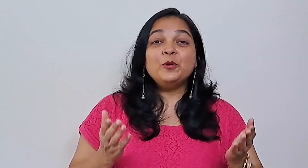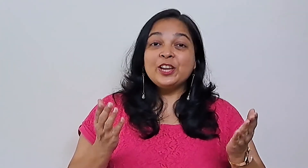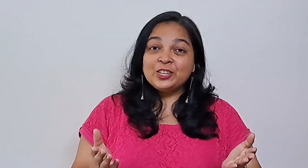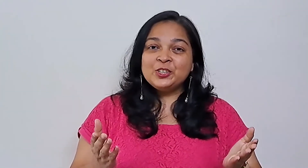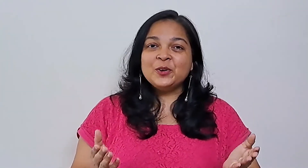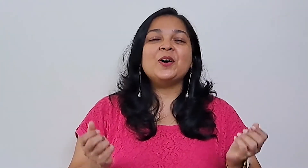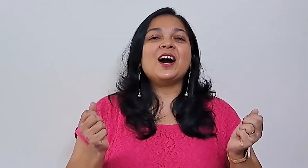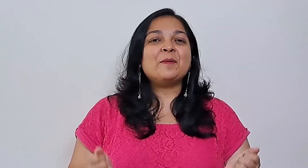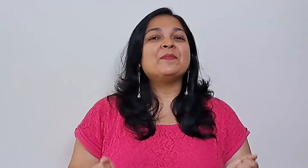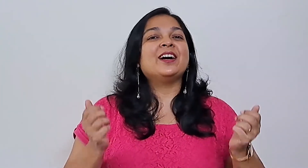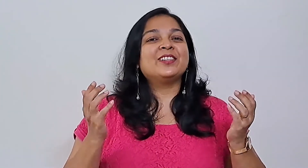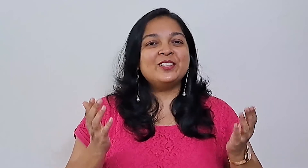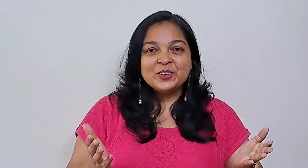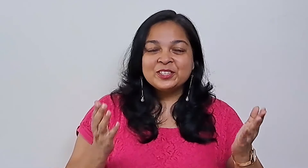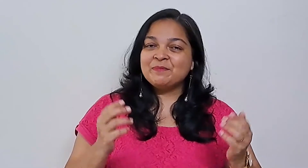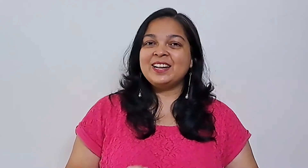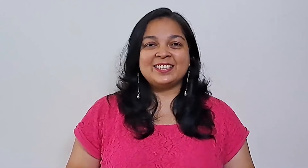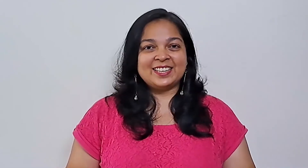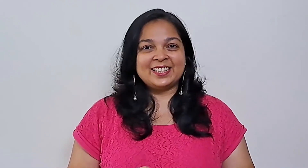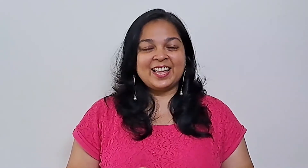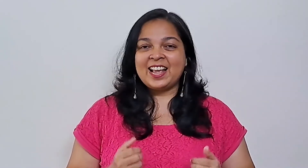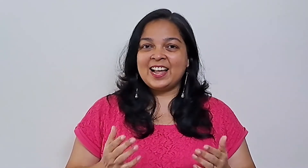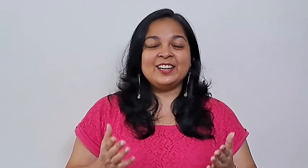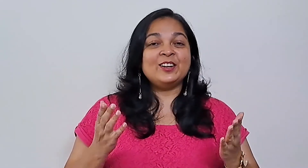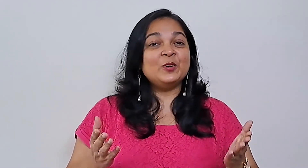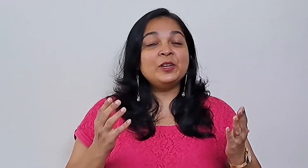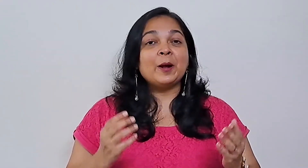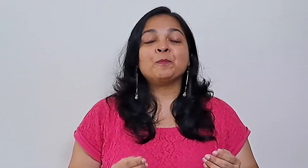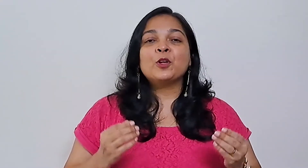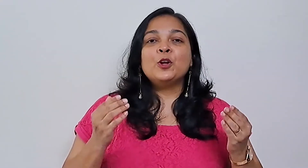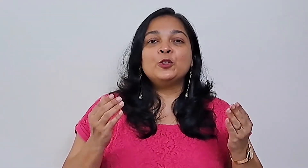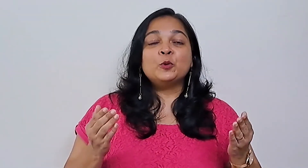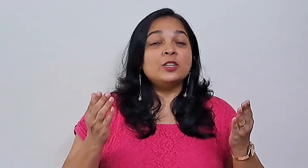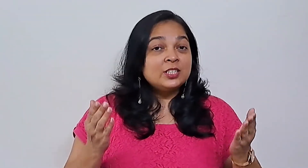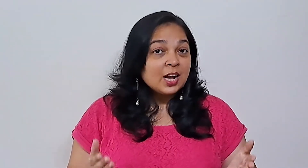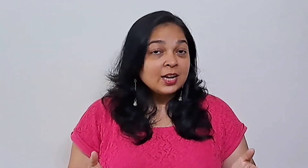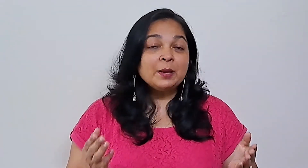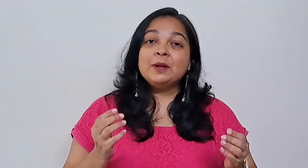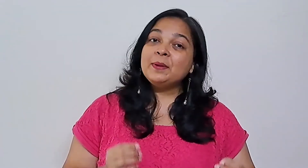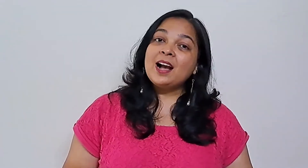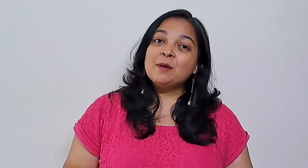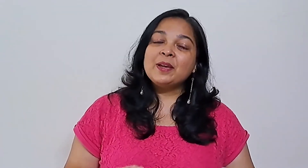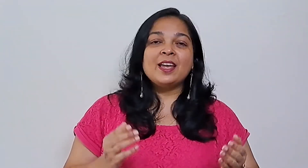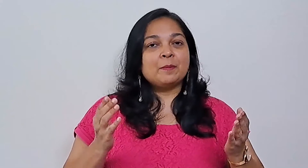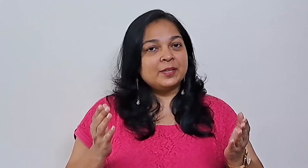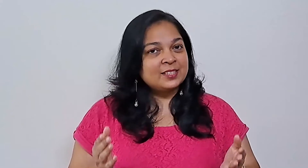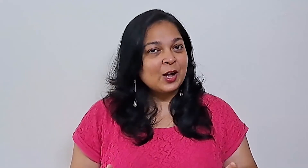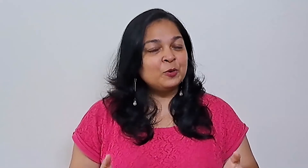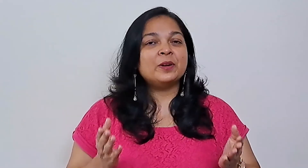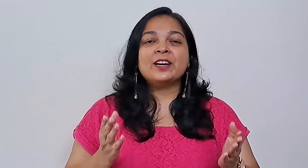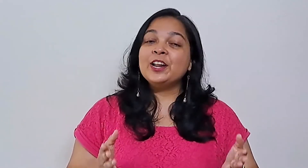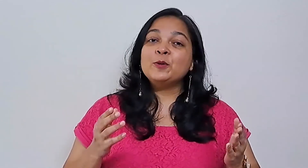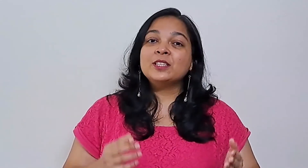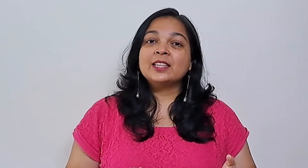ते परमेश्वर यीशु मसीह नू अपना दोस्त बना सकते हो। हालेलुया। ते जिथे किते भी तुसी आ अपने